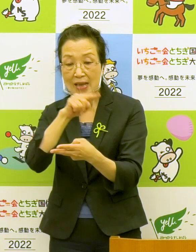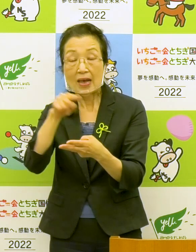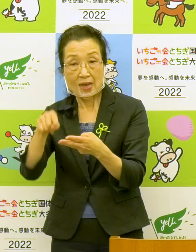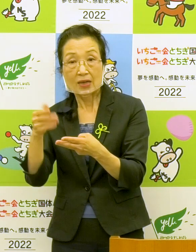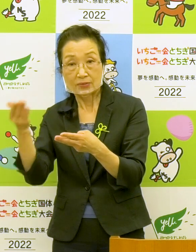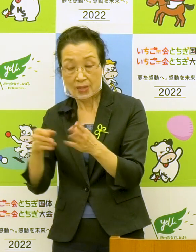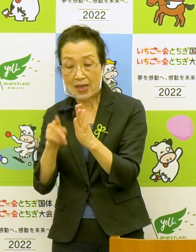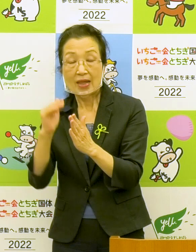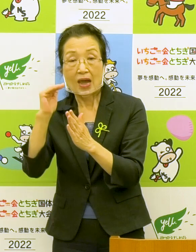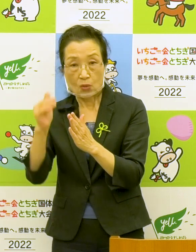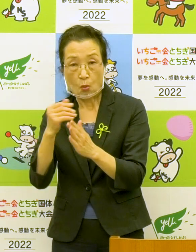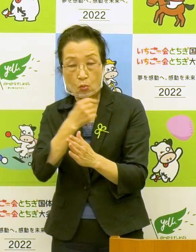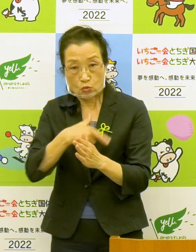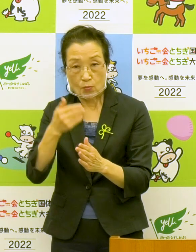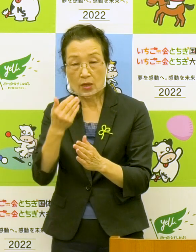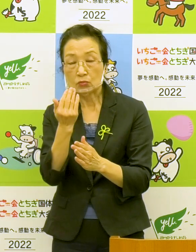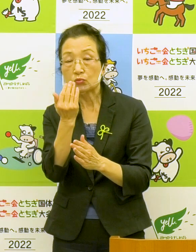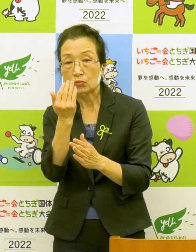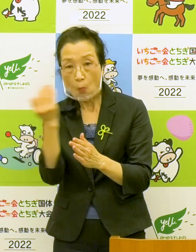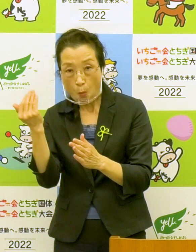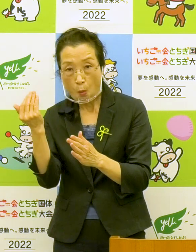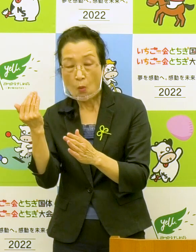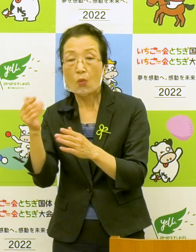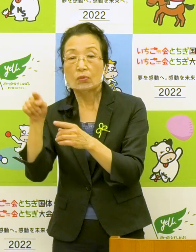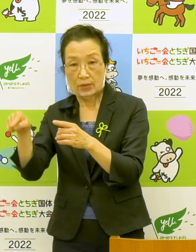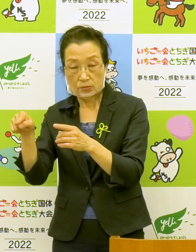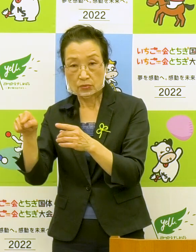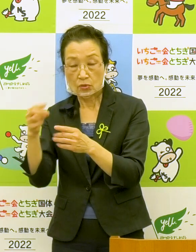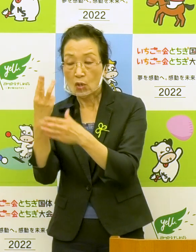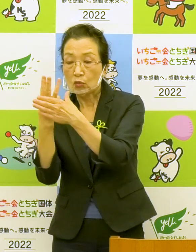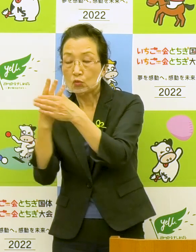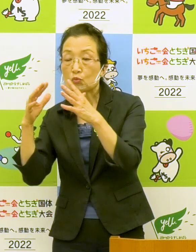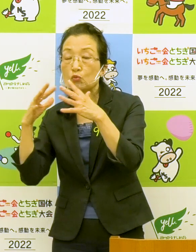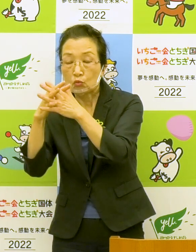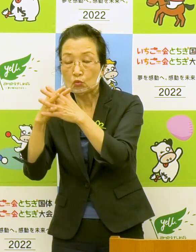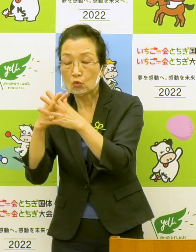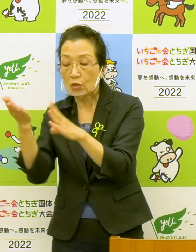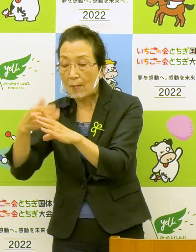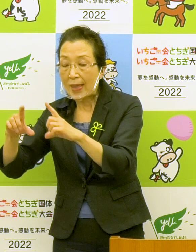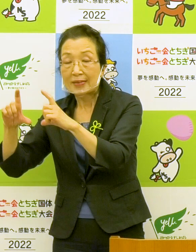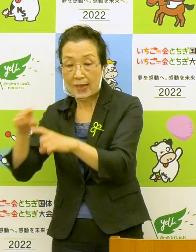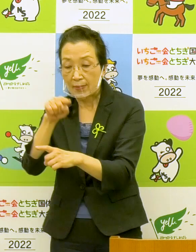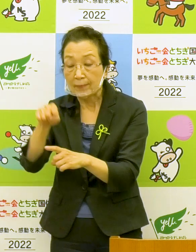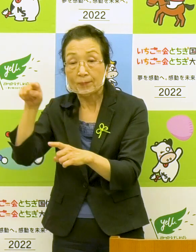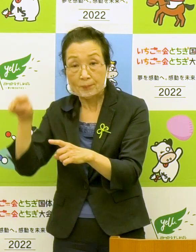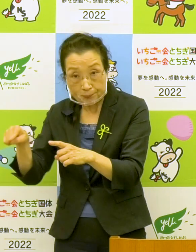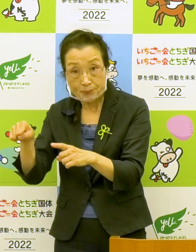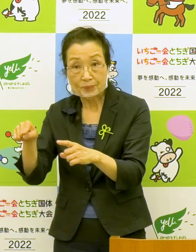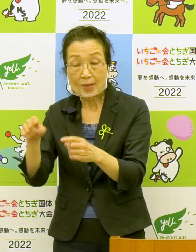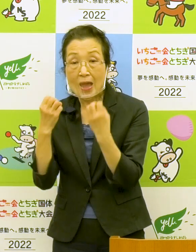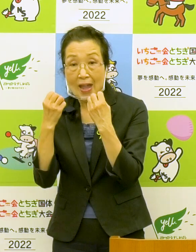ある熊久保持田水利組合ため池、湯宮にある湯宮ため池のハザードマップが完成をしました